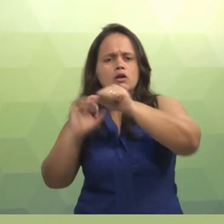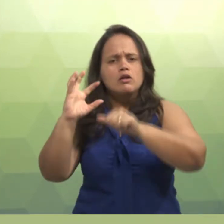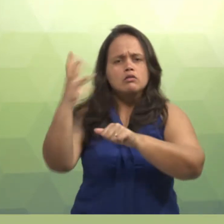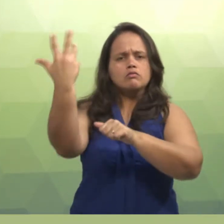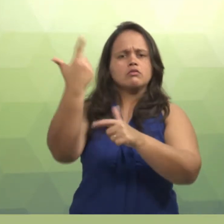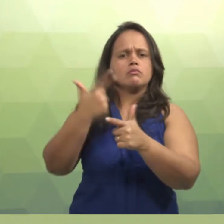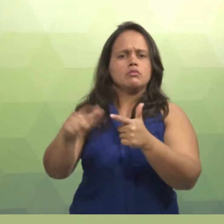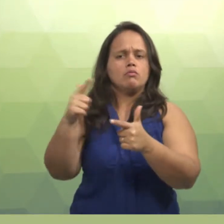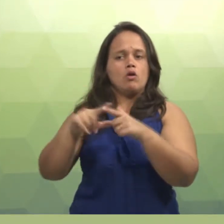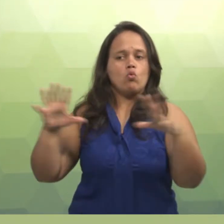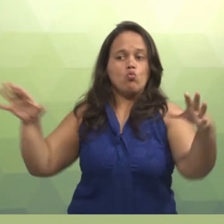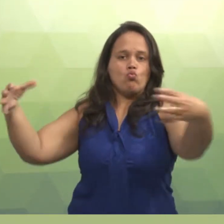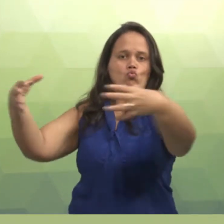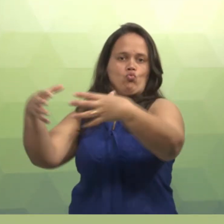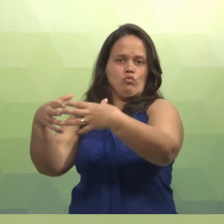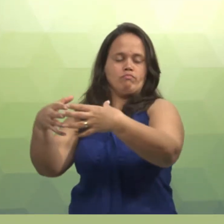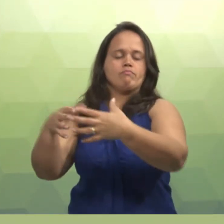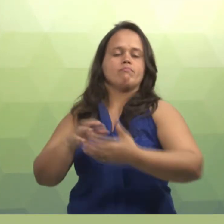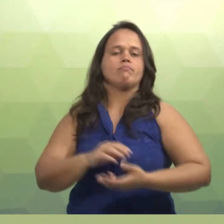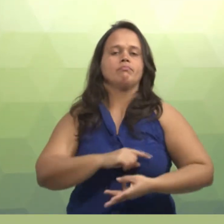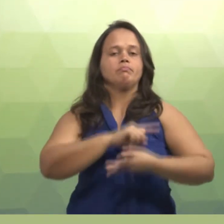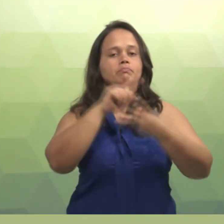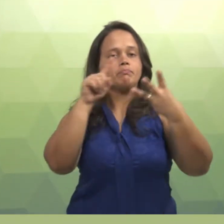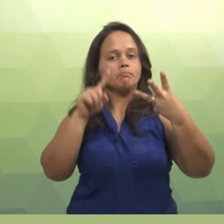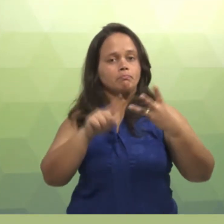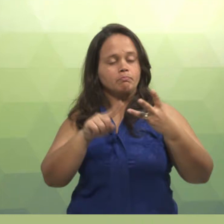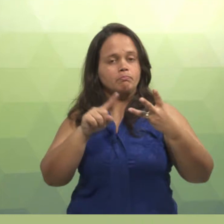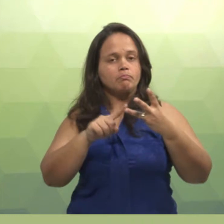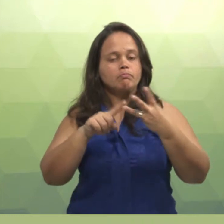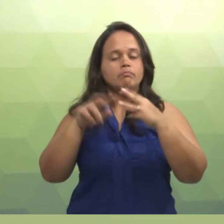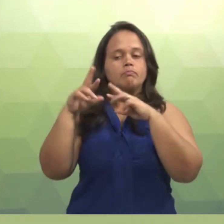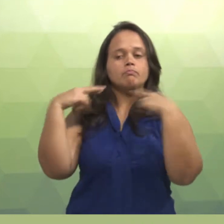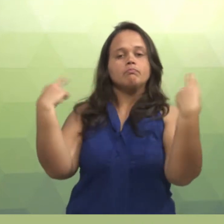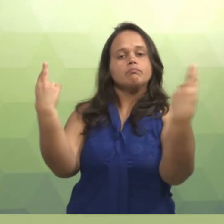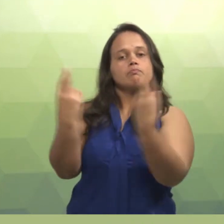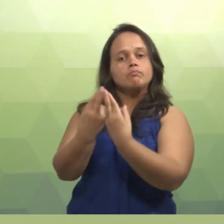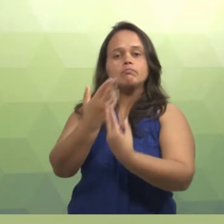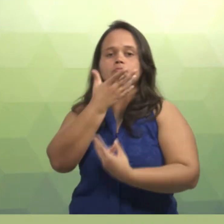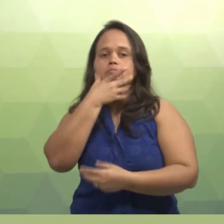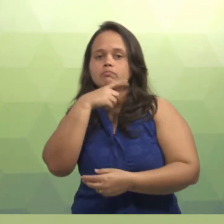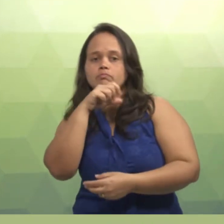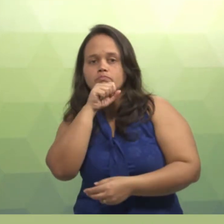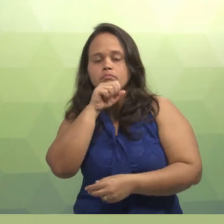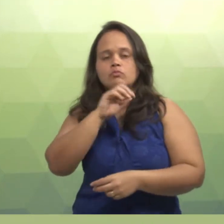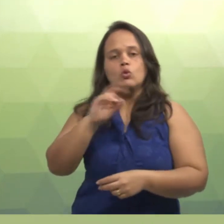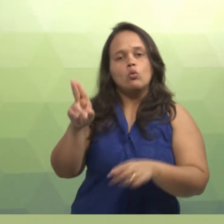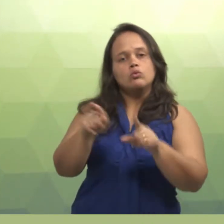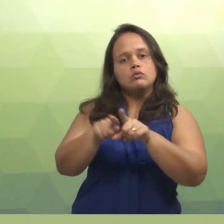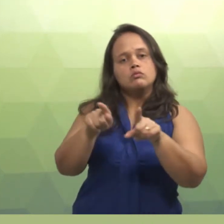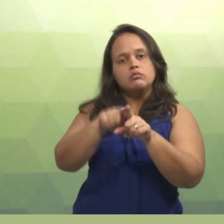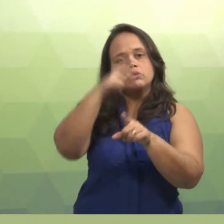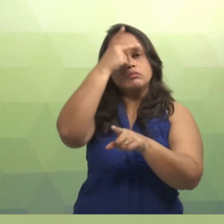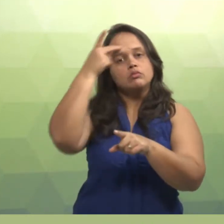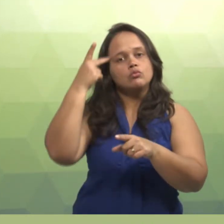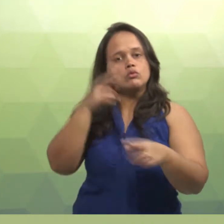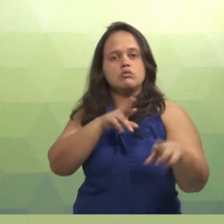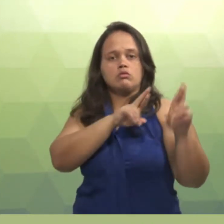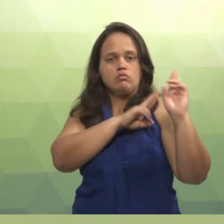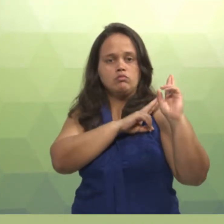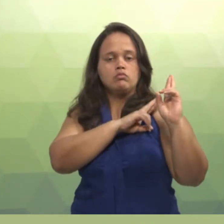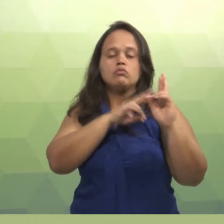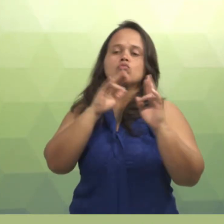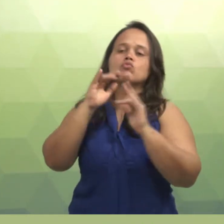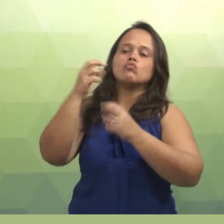detectados coletivamente. E no terceiro momento, uma reunião com os pais ou responsáveis para discussão dos